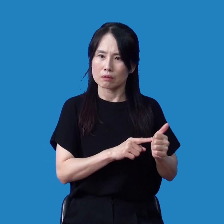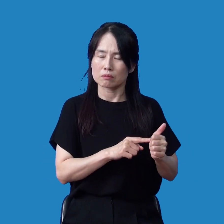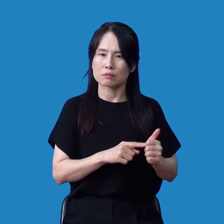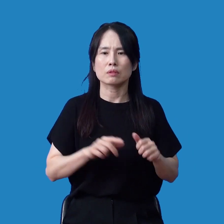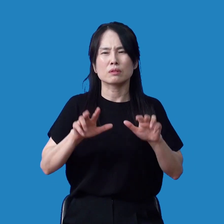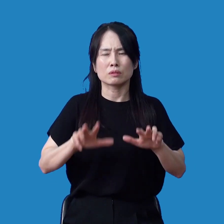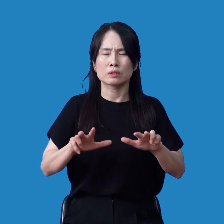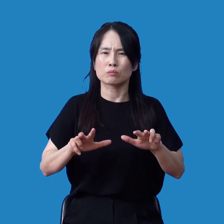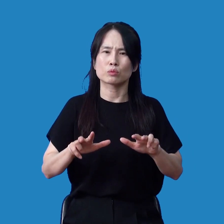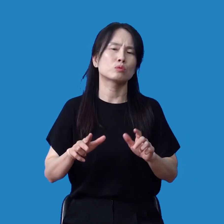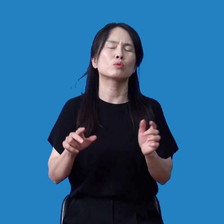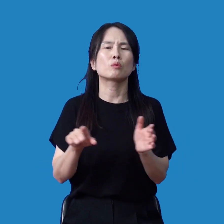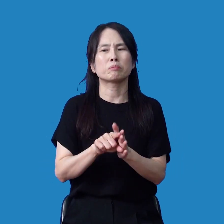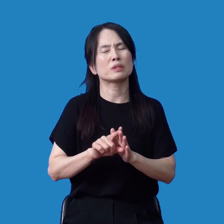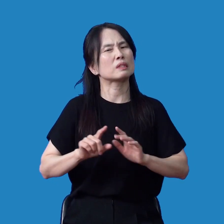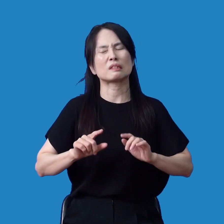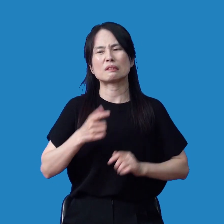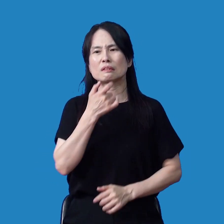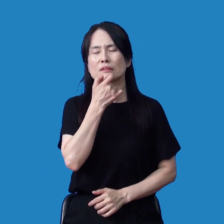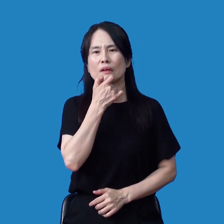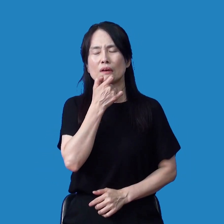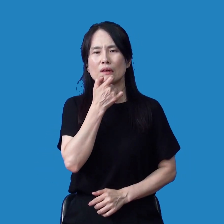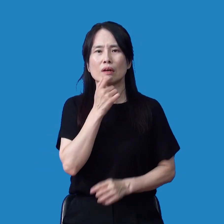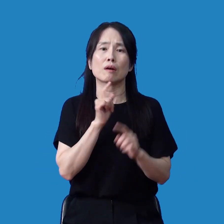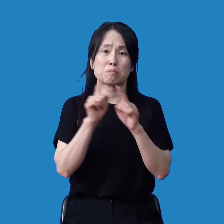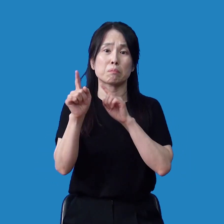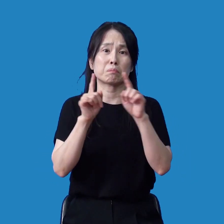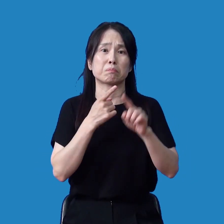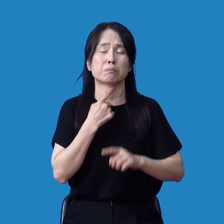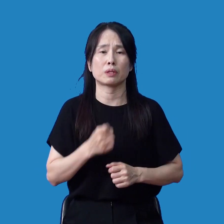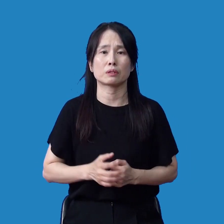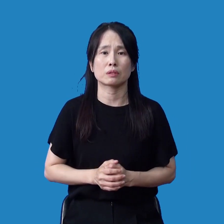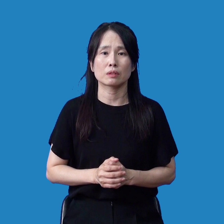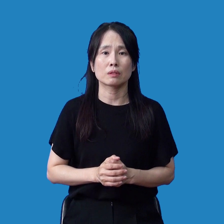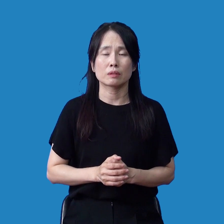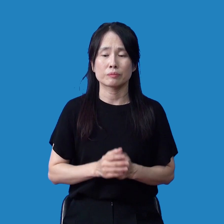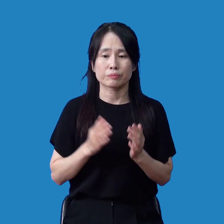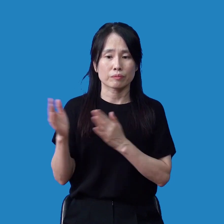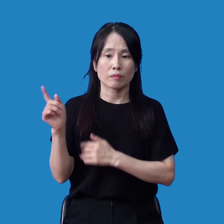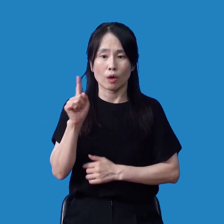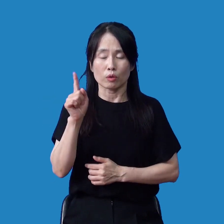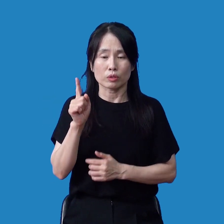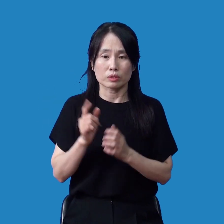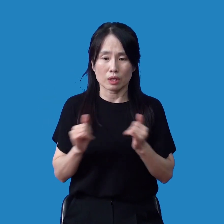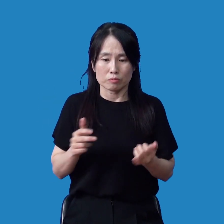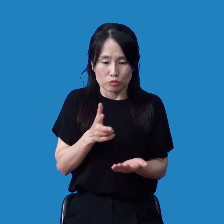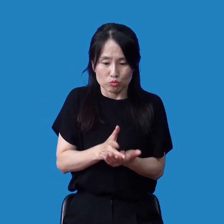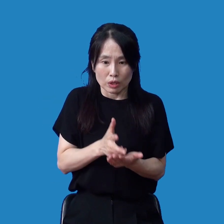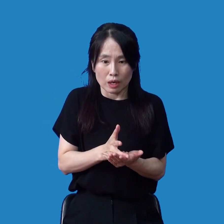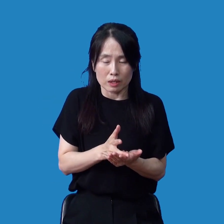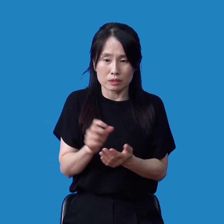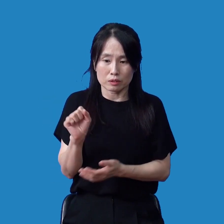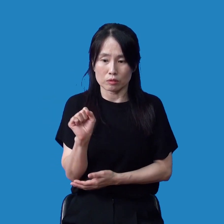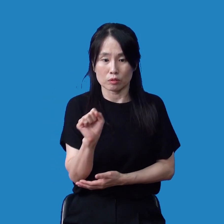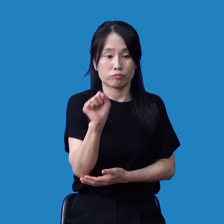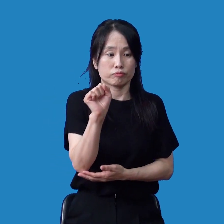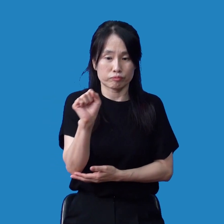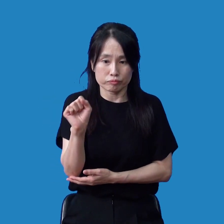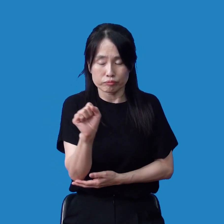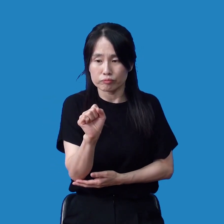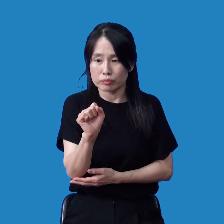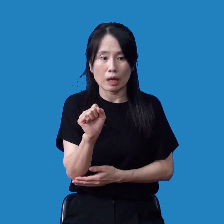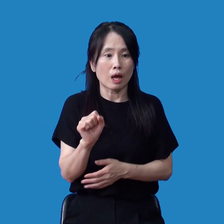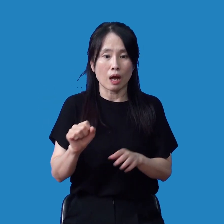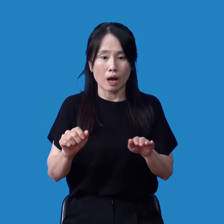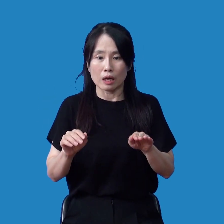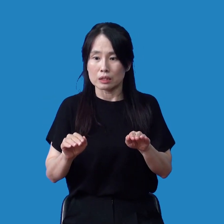그런 얘기를 했습니다. 어떤 사람은 주차장에서 차를 빼다가 남의 차를 살짝 긁었습니다. 주위를 휘휘